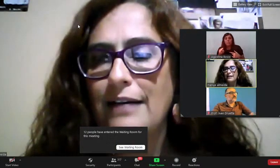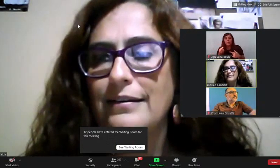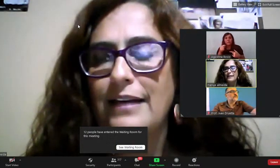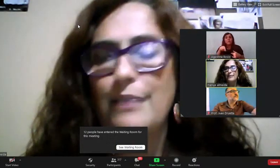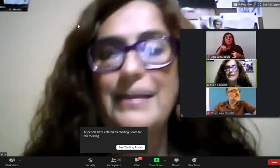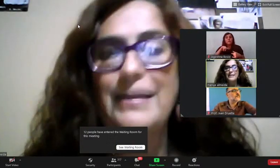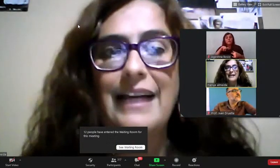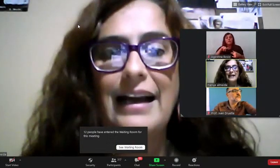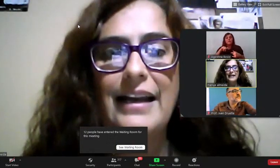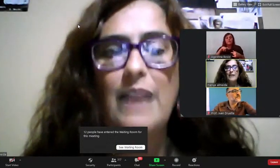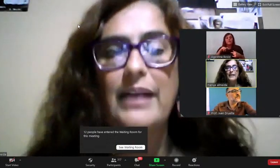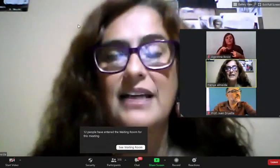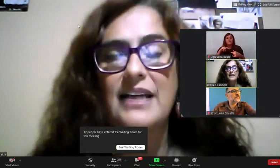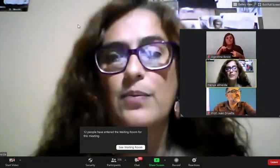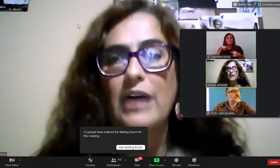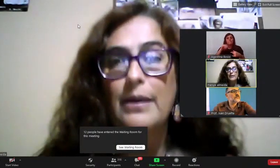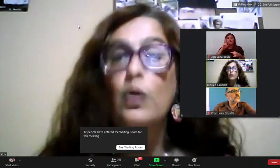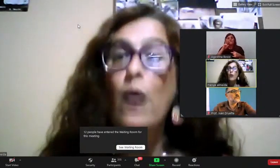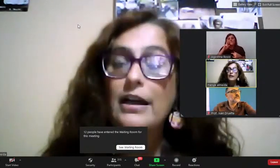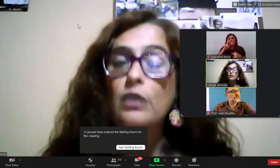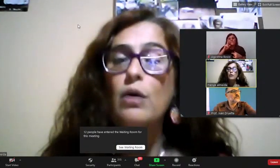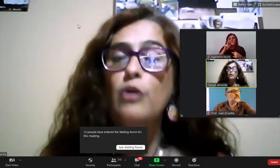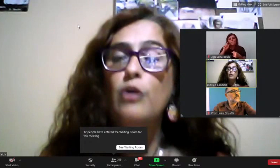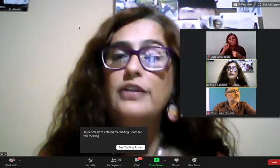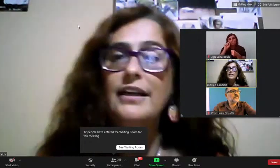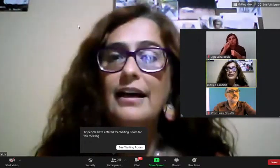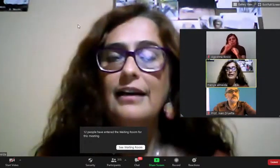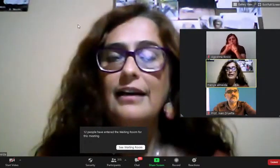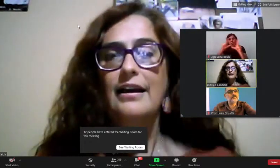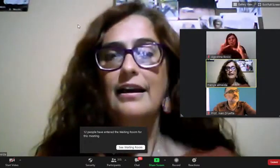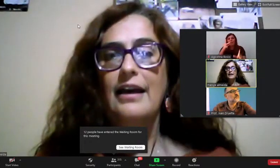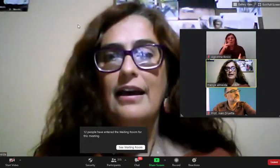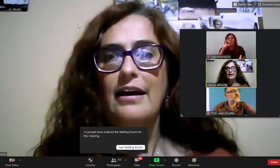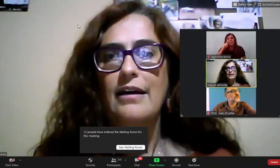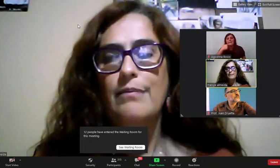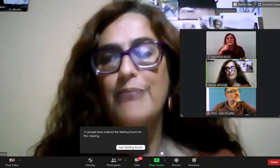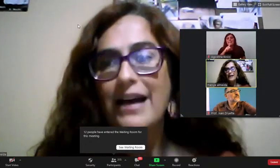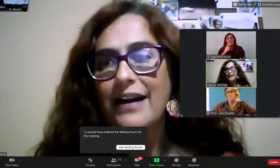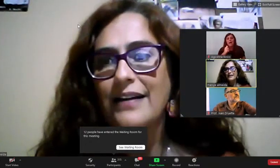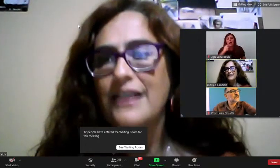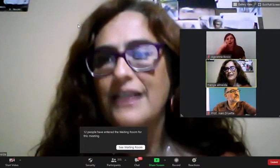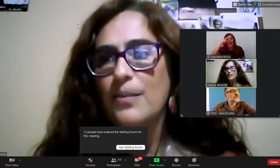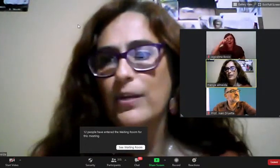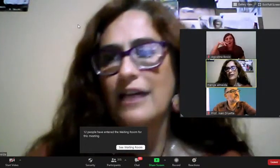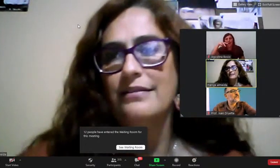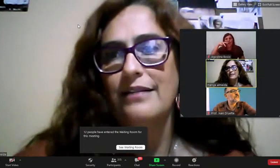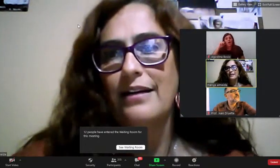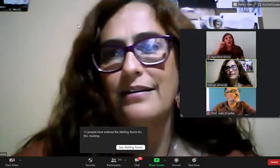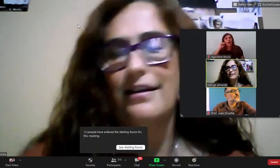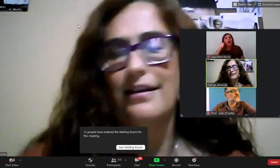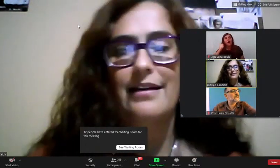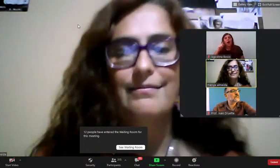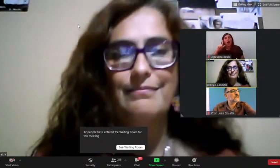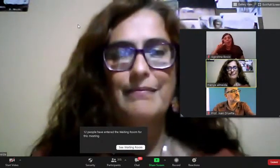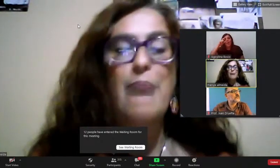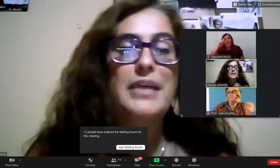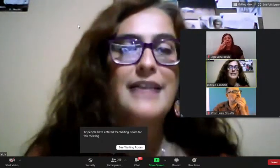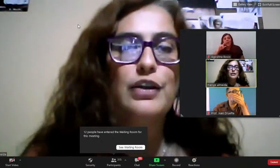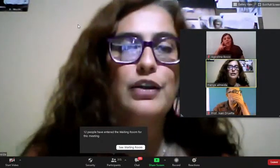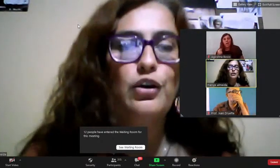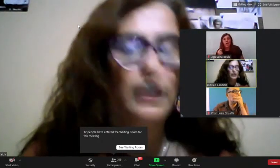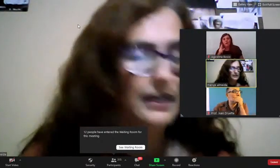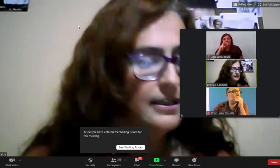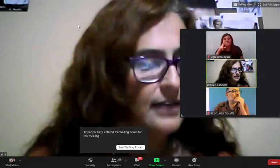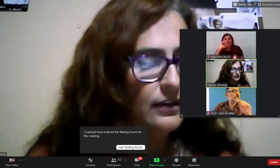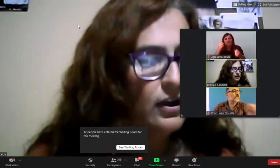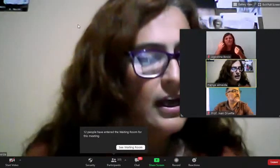modalidad de vista en galería para que se pueda ver Juan o Agostina bien grandes y se puedan apreciar